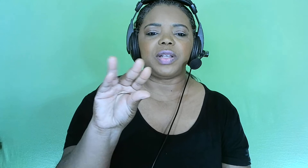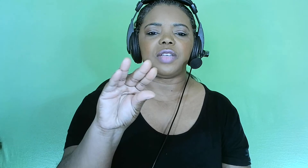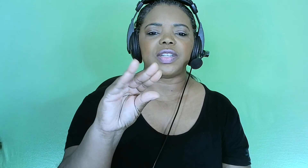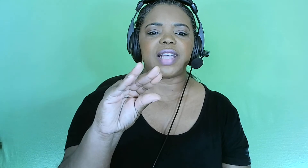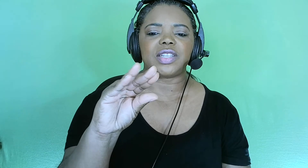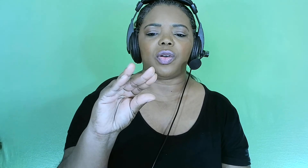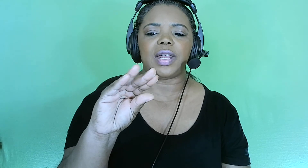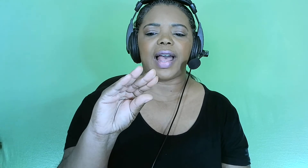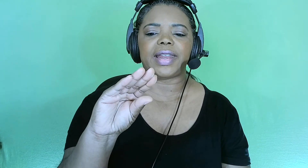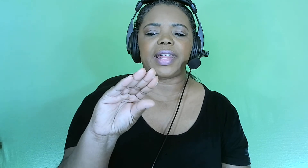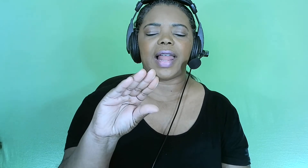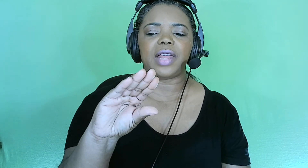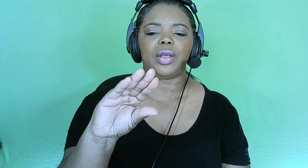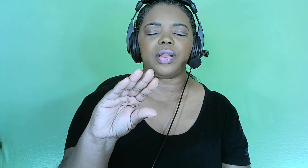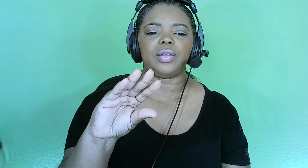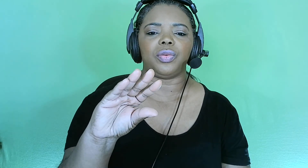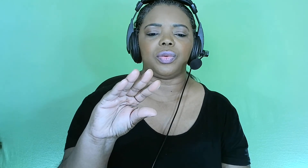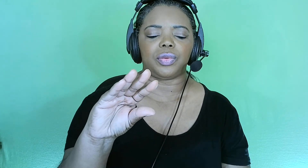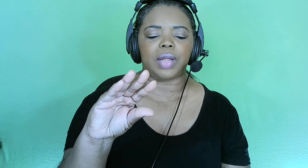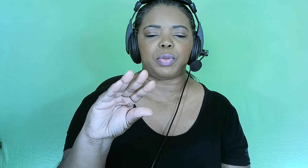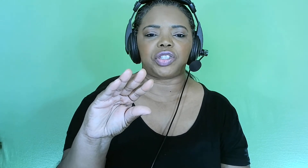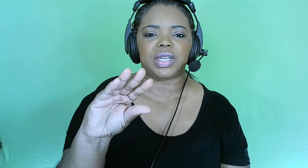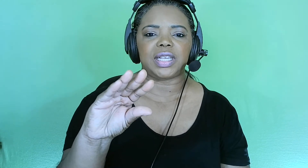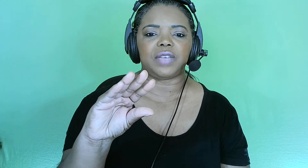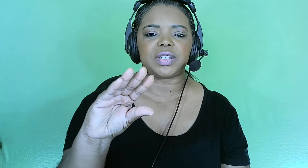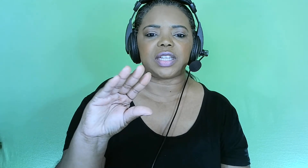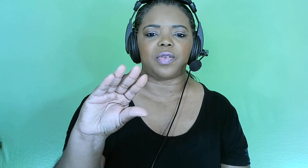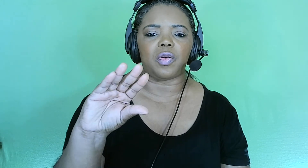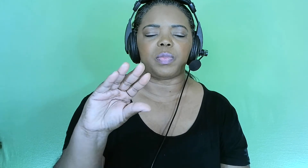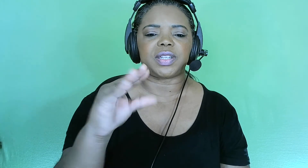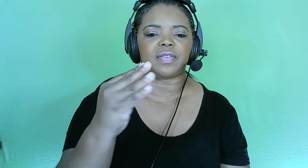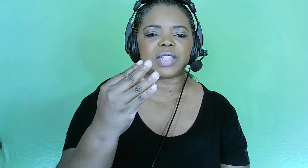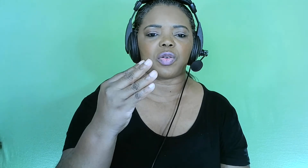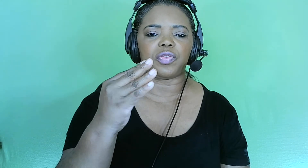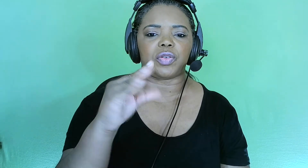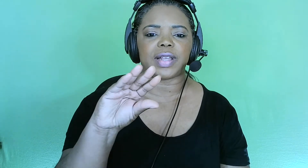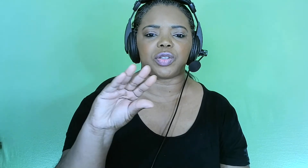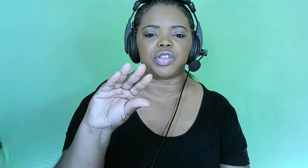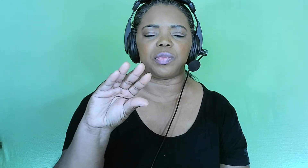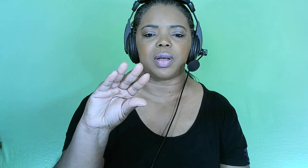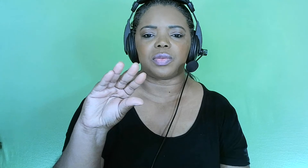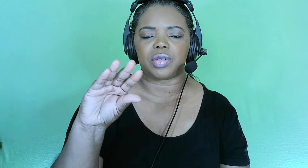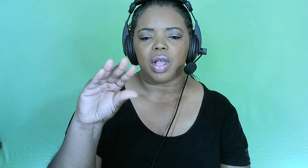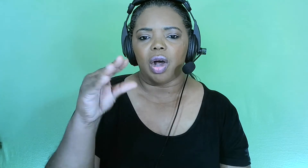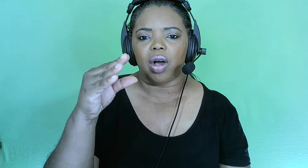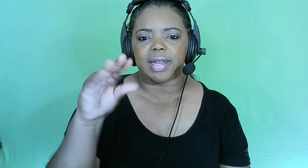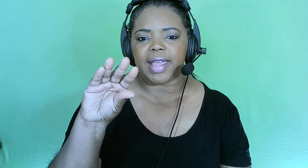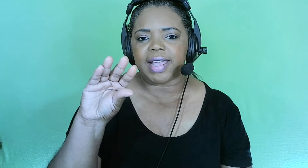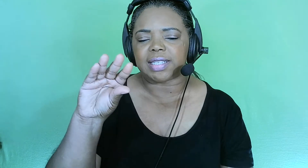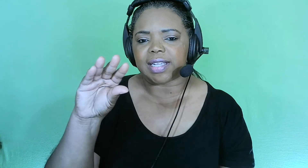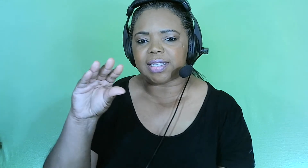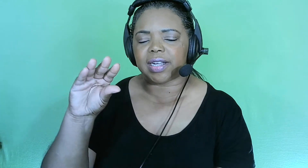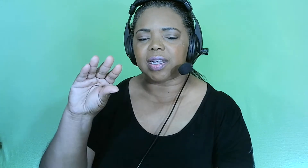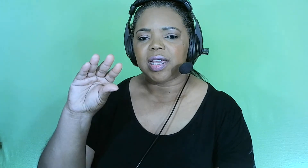que vocês olharem lá na cochilinha, vocês vão observar as configurações de mãos. Olha, esquecer.